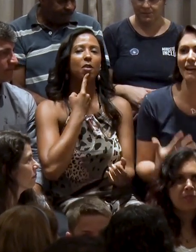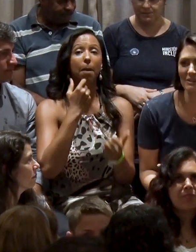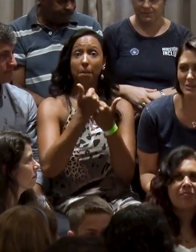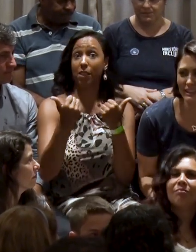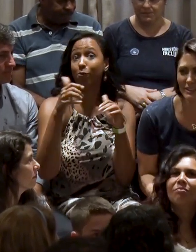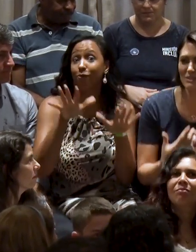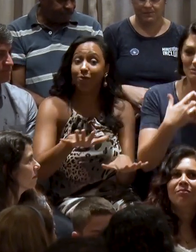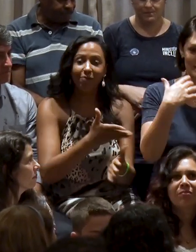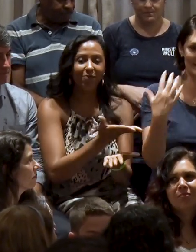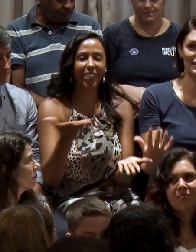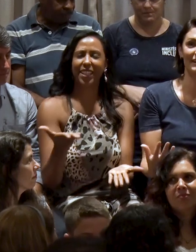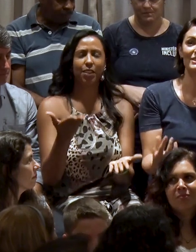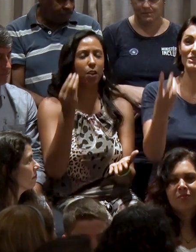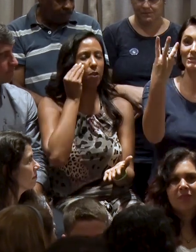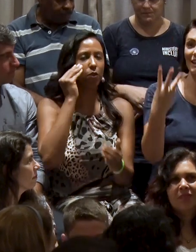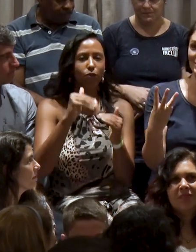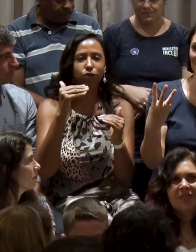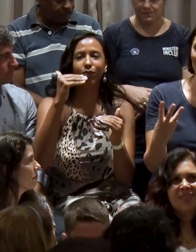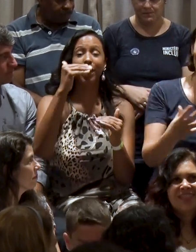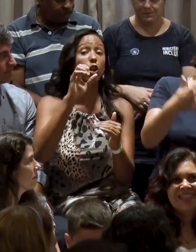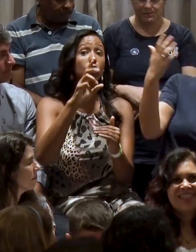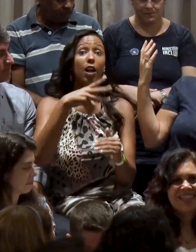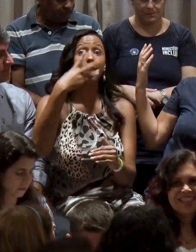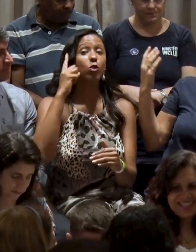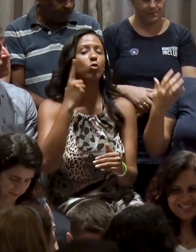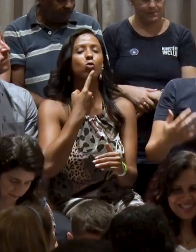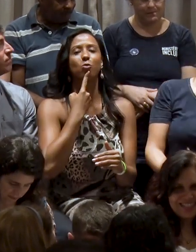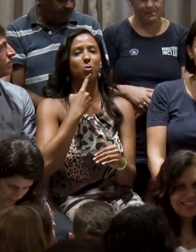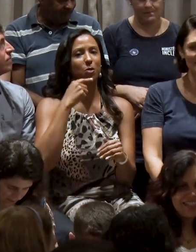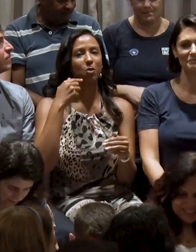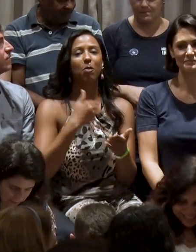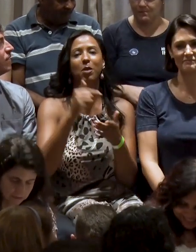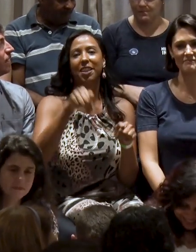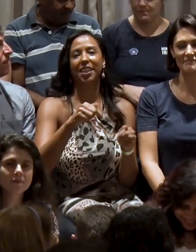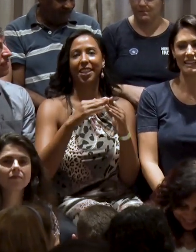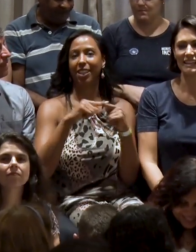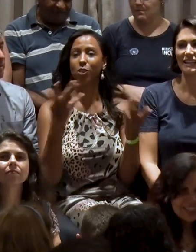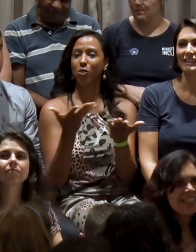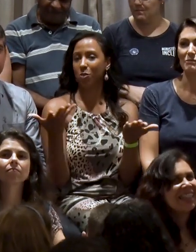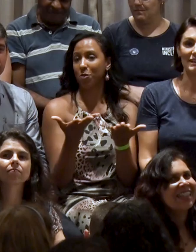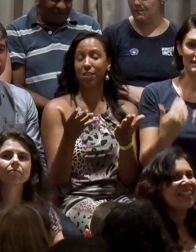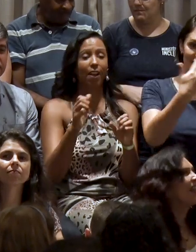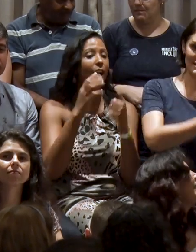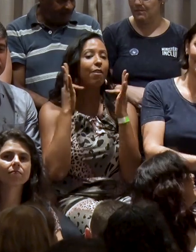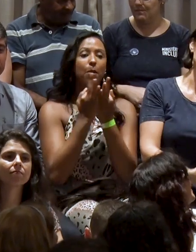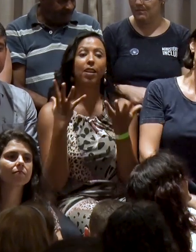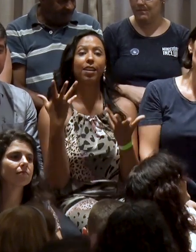ministério incluir, que nós vimos crescer. Só tinham 3 surdos na igreja, olha que família mais linda. E tem Brasília também. Tem Brasília, se estendeu, nós temos a